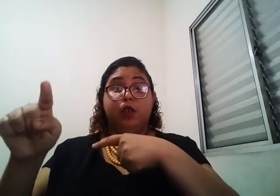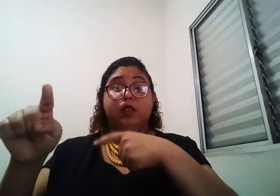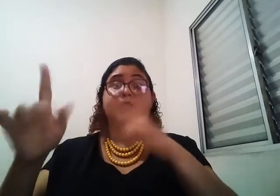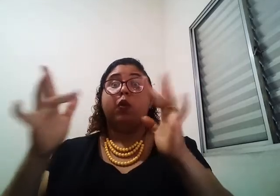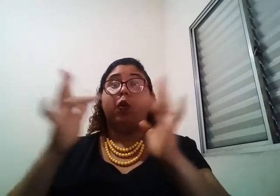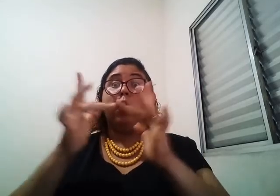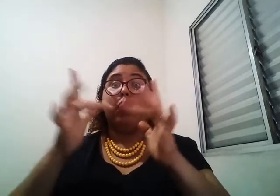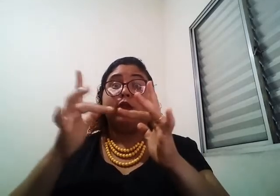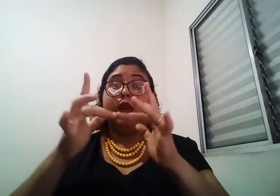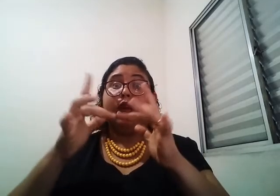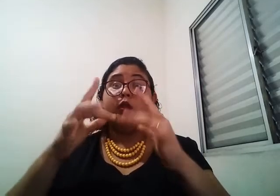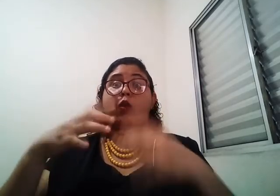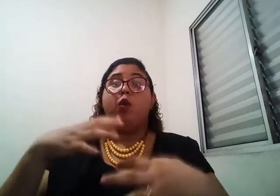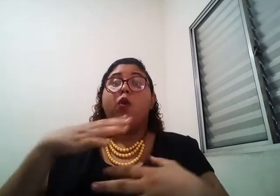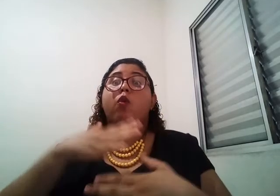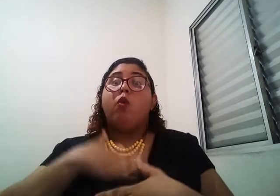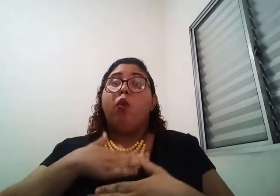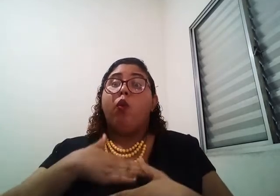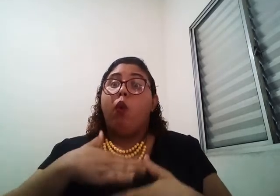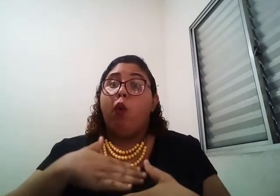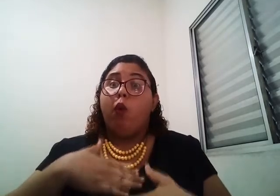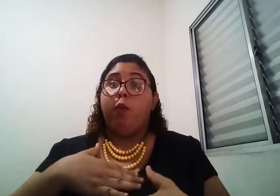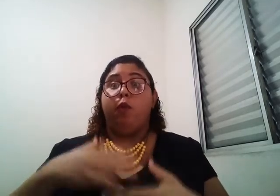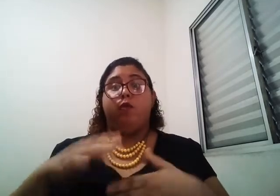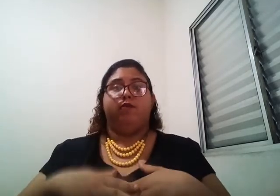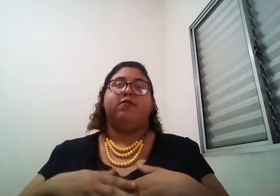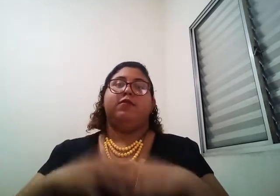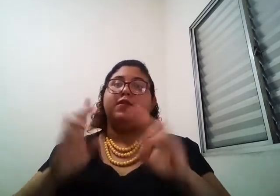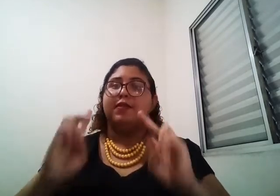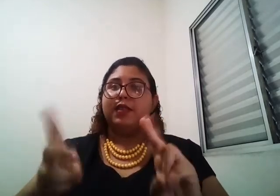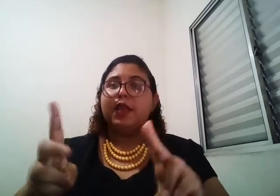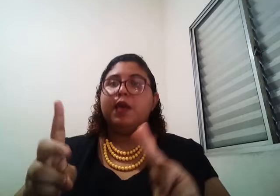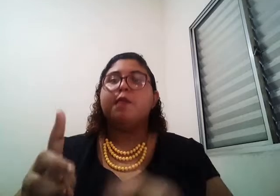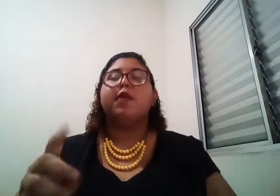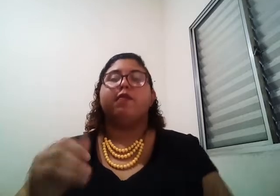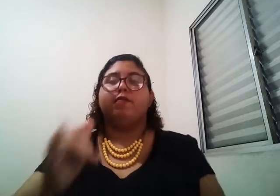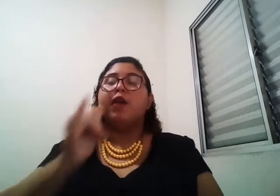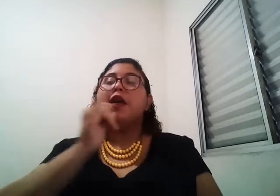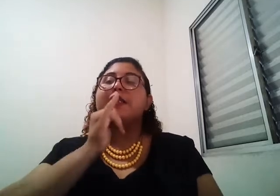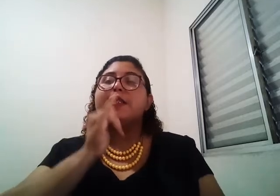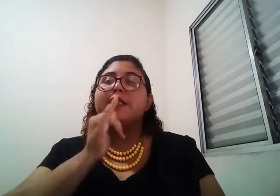característica dos sinais dos verbos não direcionais.